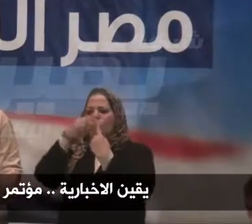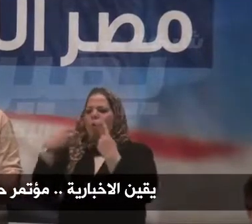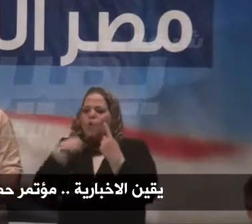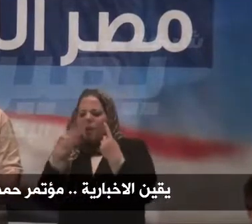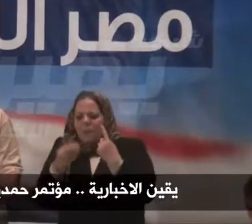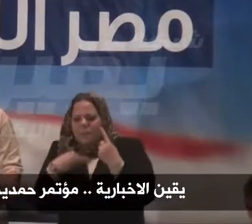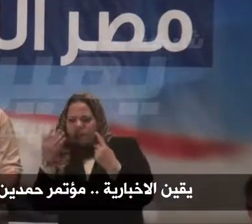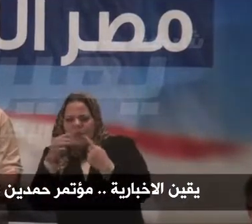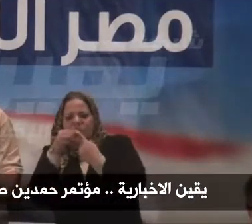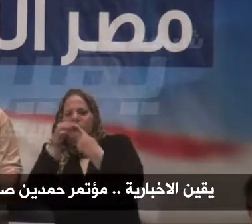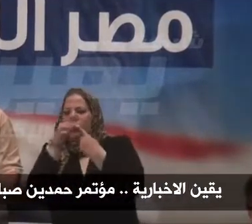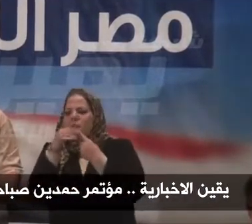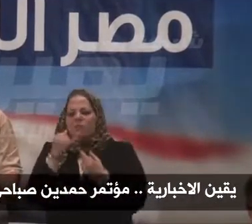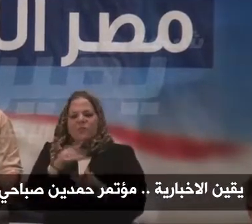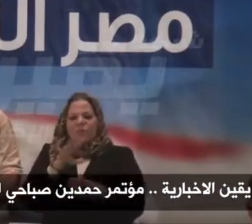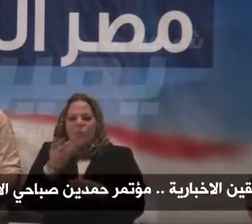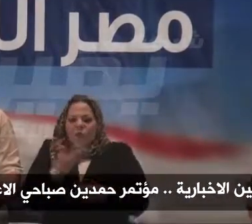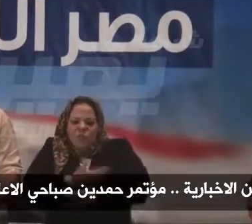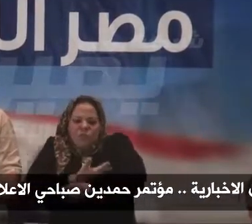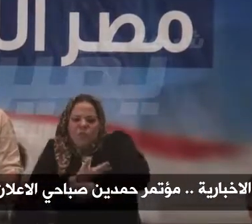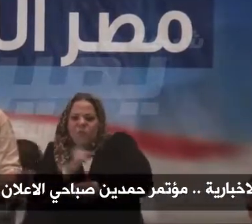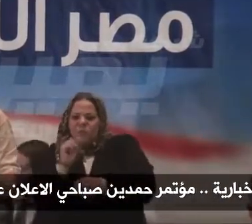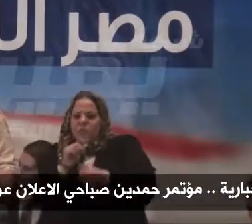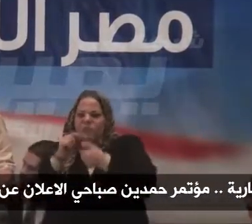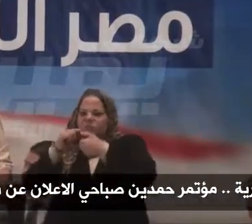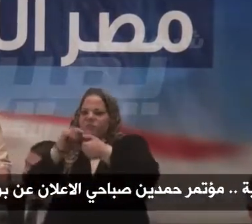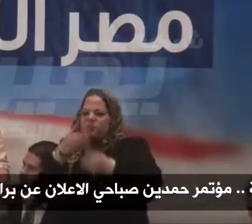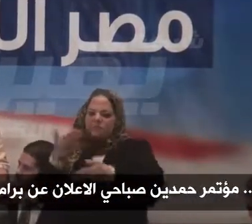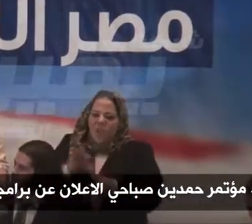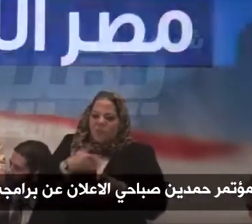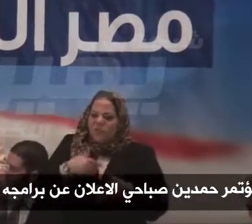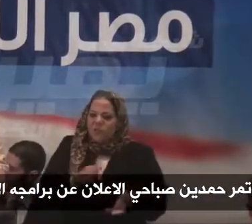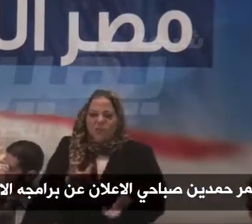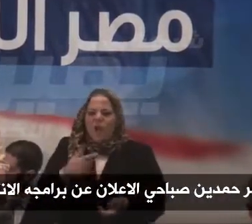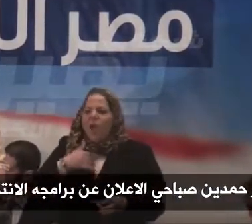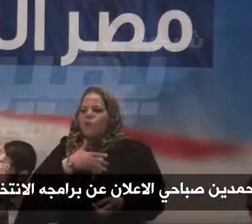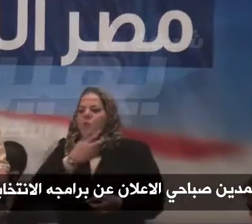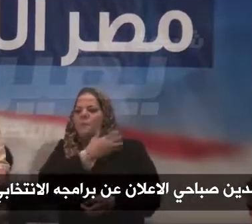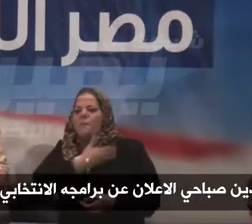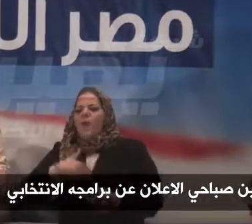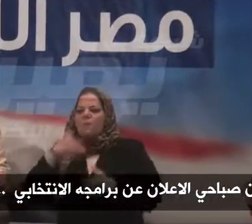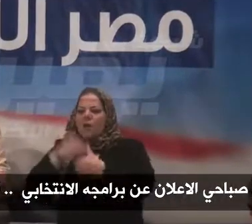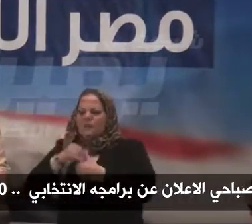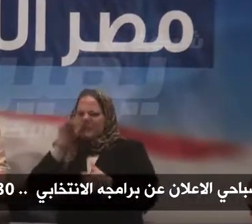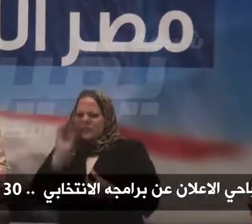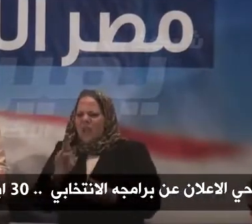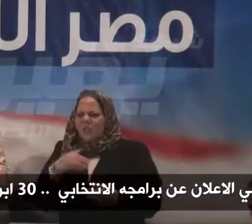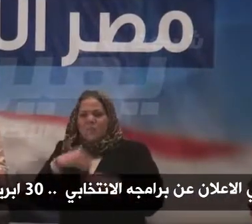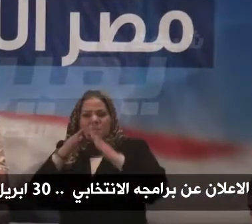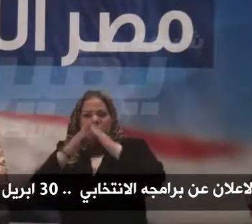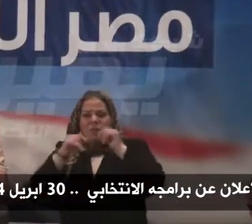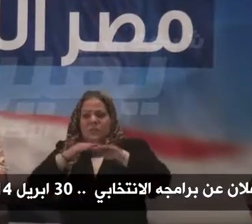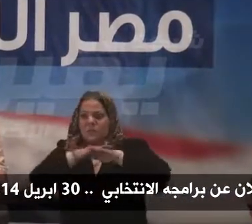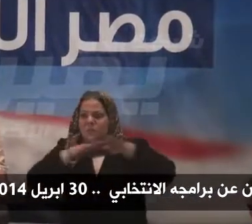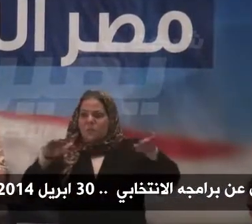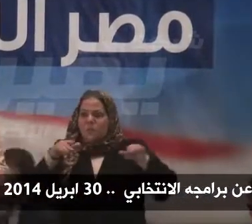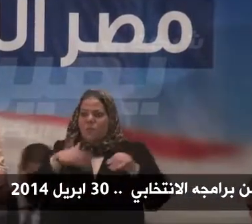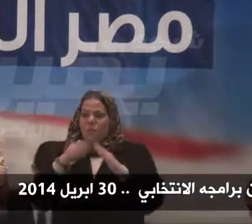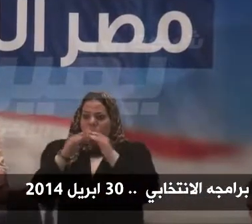أظافرنا. أي تعويض مادي، نحن نريد القصاص. لن ينصلح حال هذا